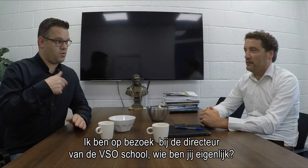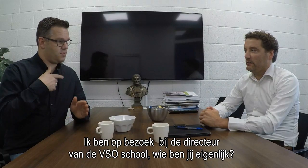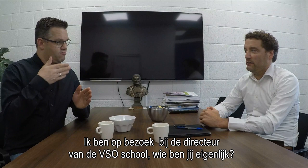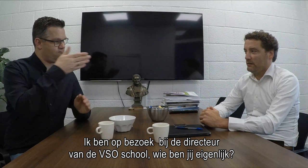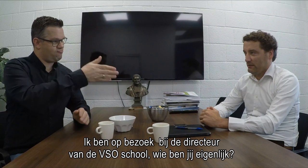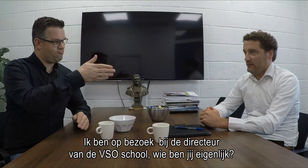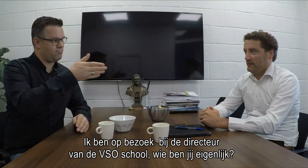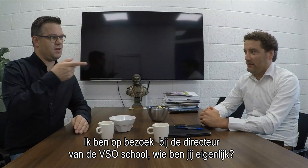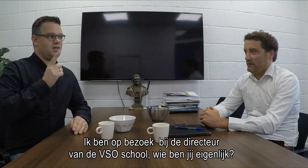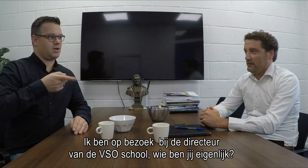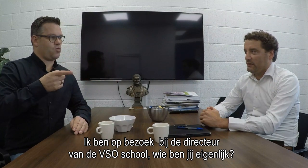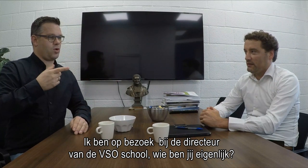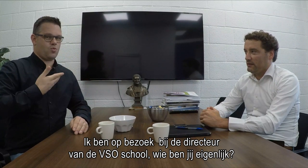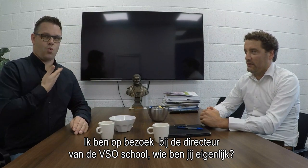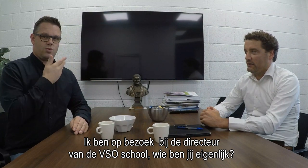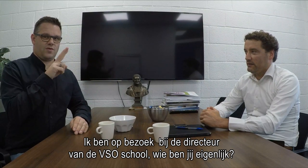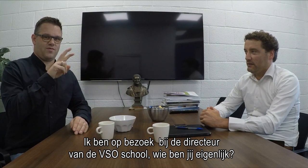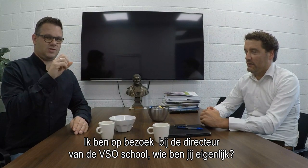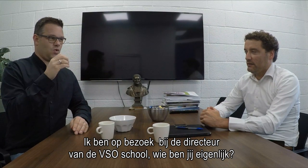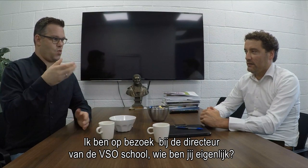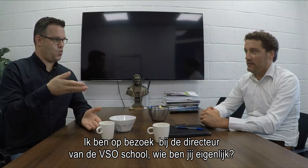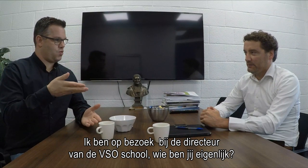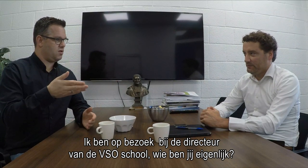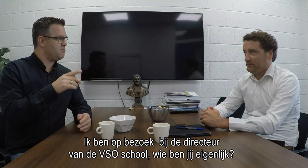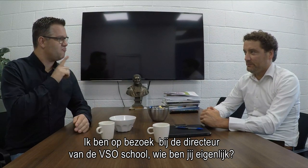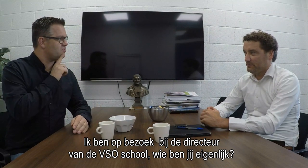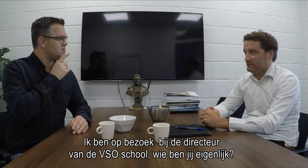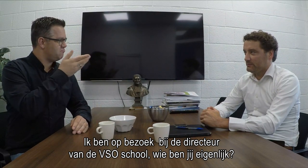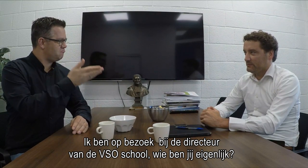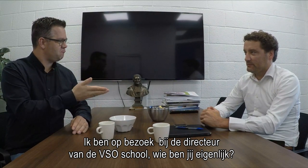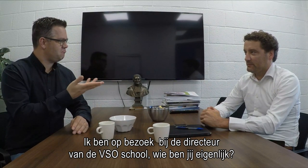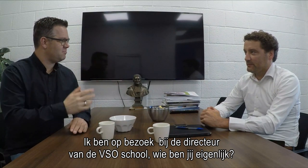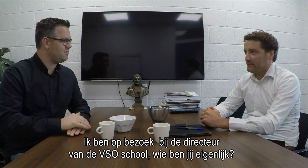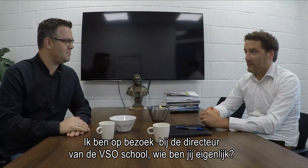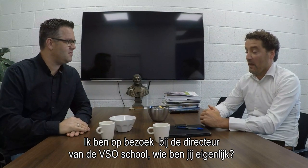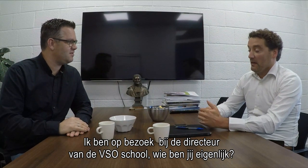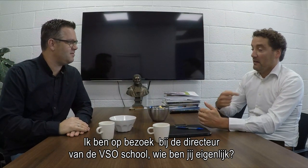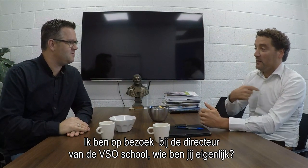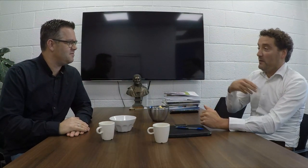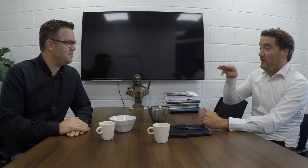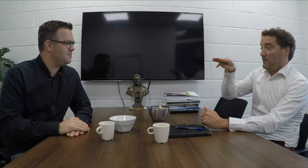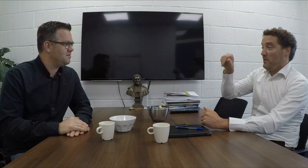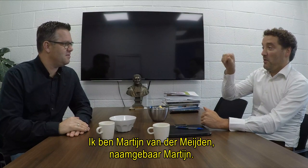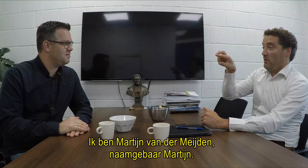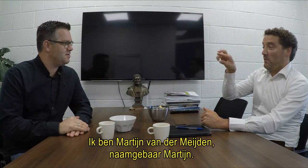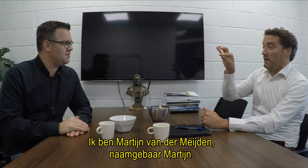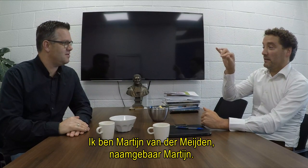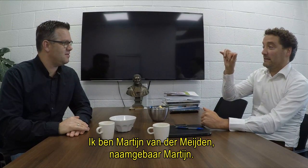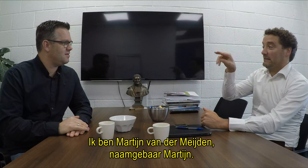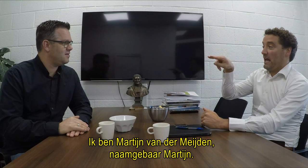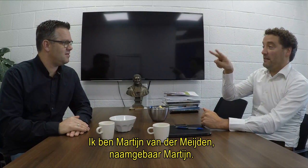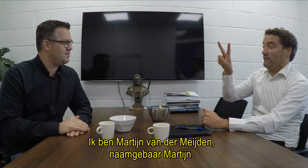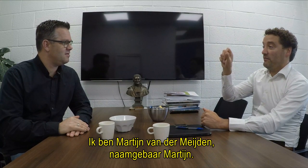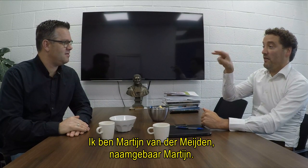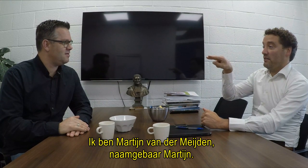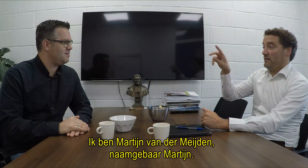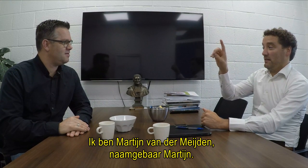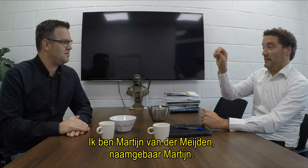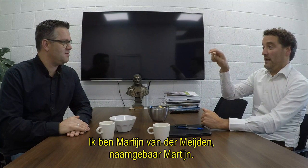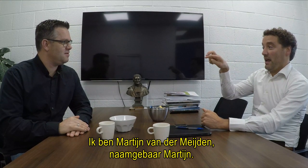Ik ben op bezoek bij de directeur van de VSO-school. Wie ben jij eigenlijk? Ik ben Martijn